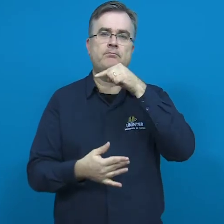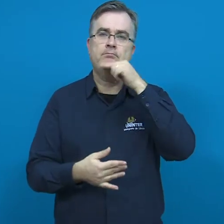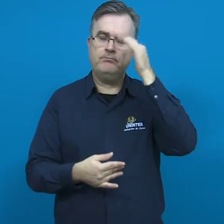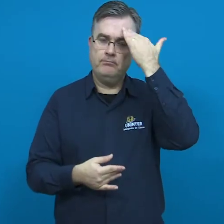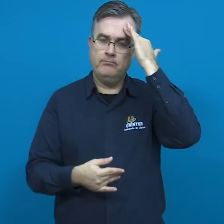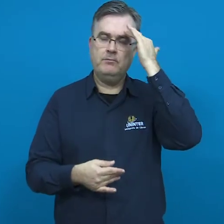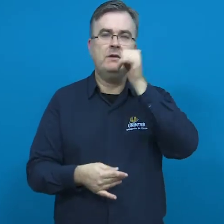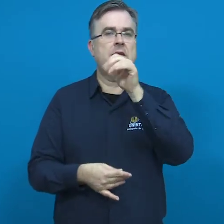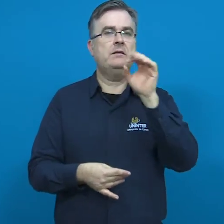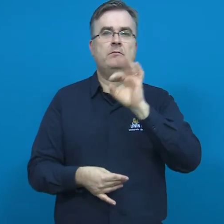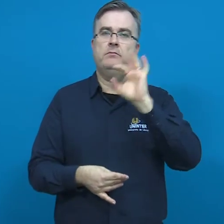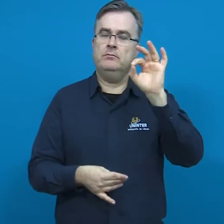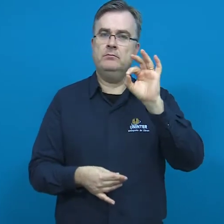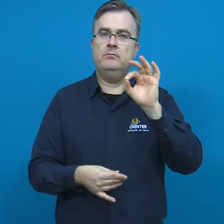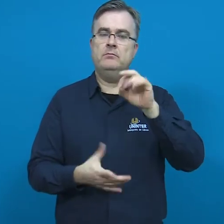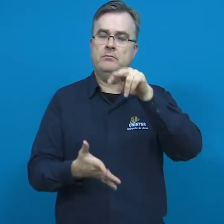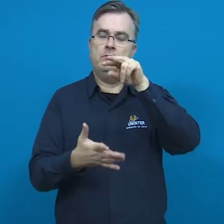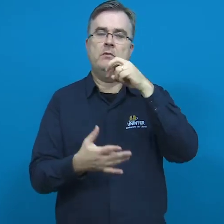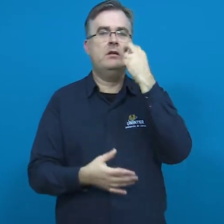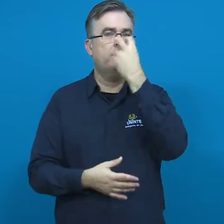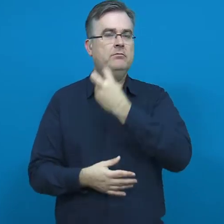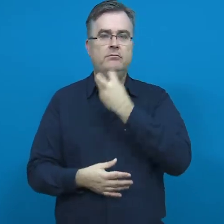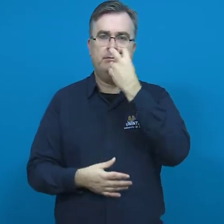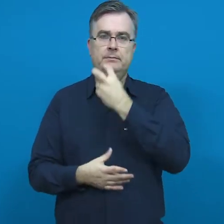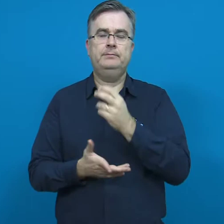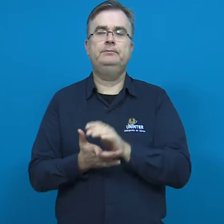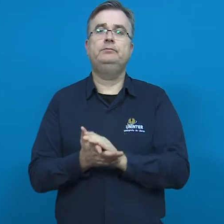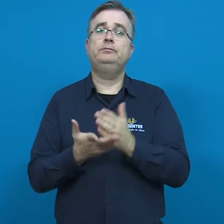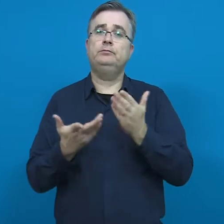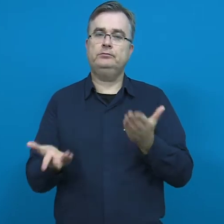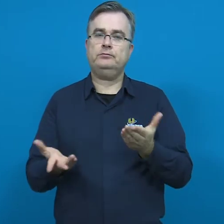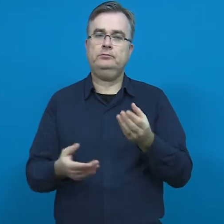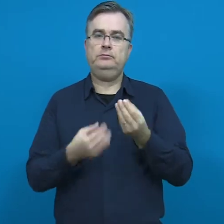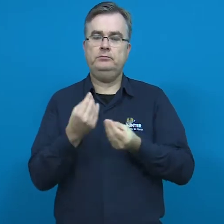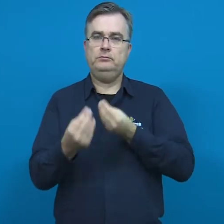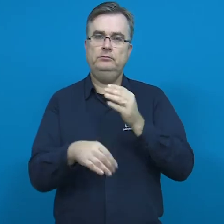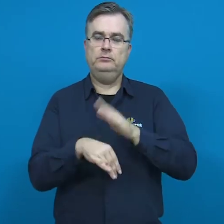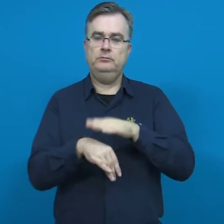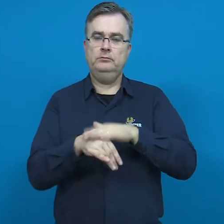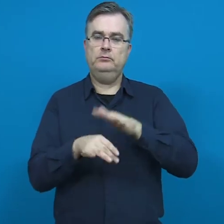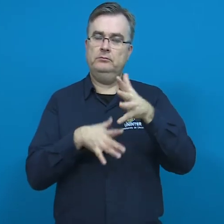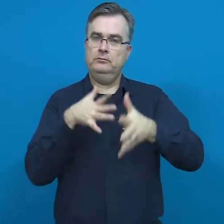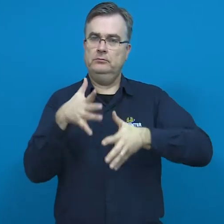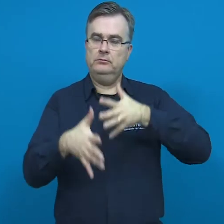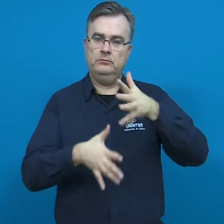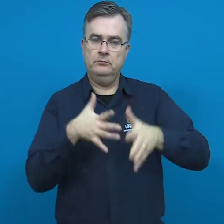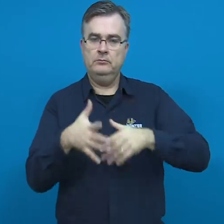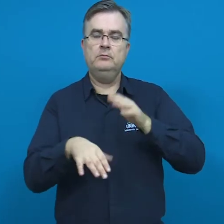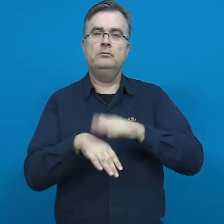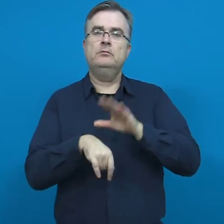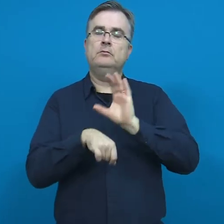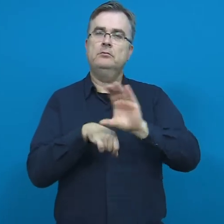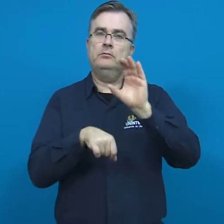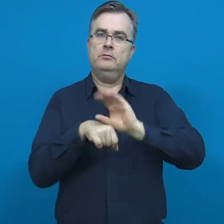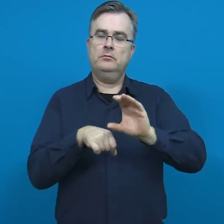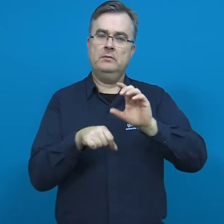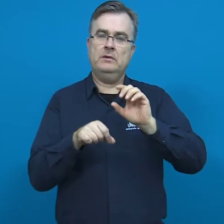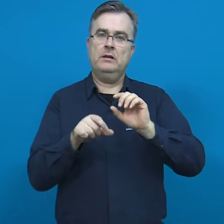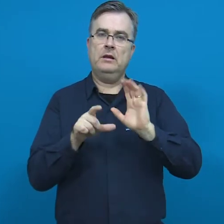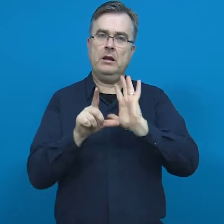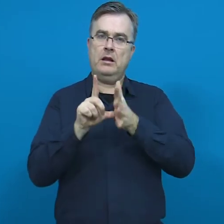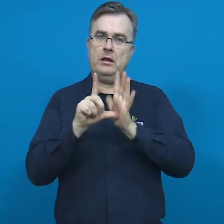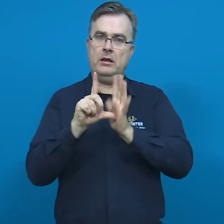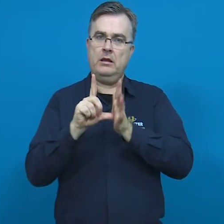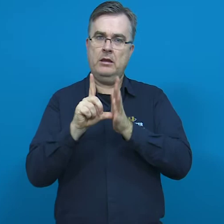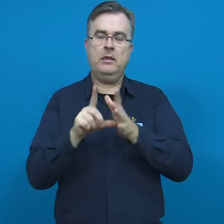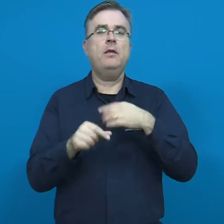eu não conseguia entender 100% da leitura labial. Então, com a Libras e com esse curso de